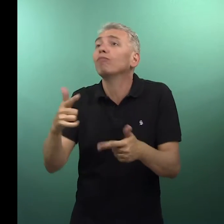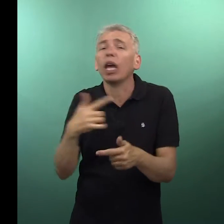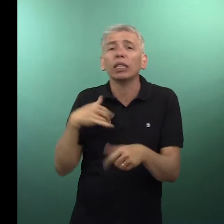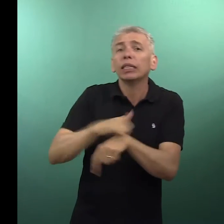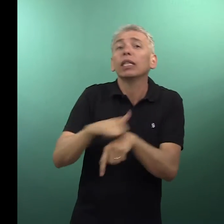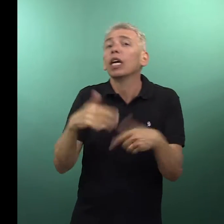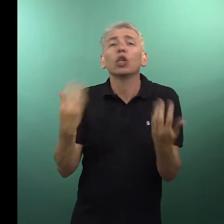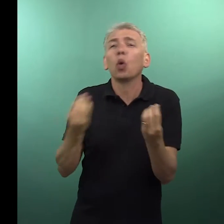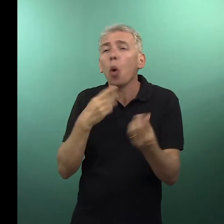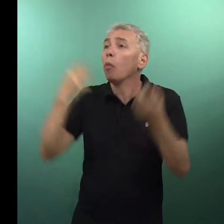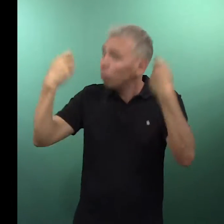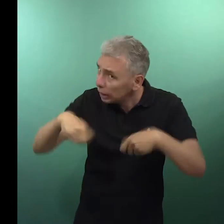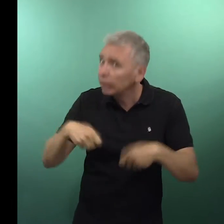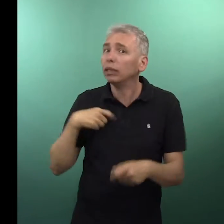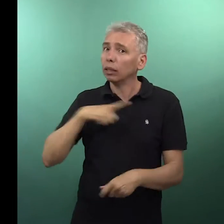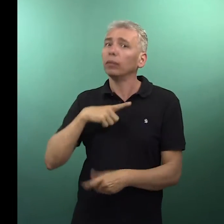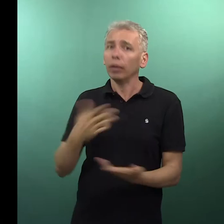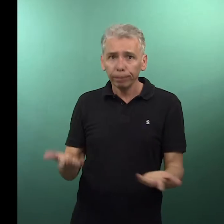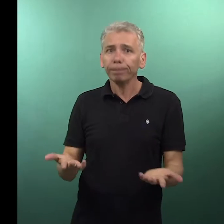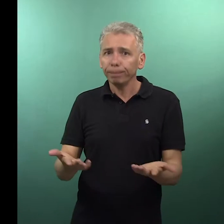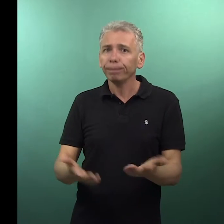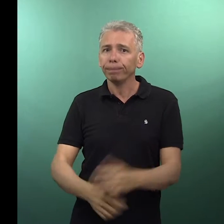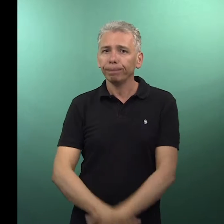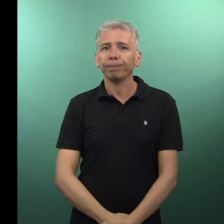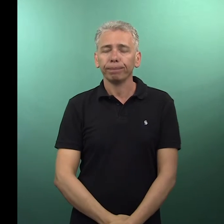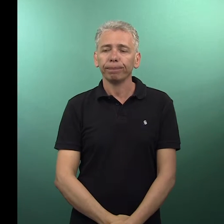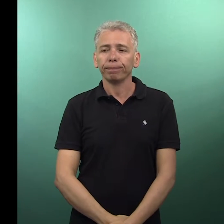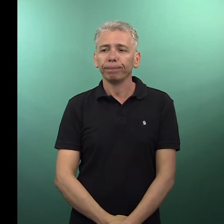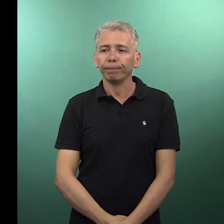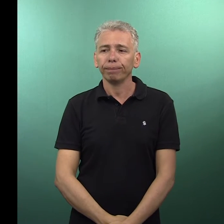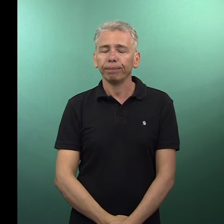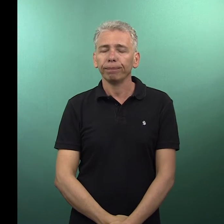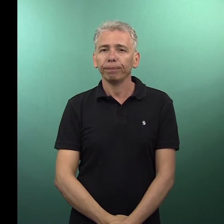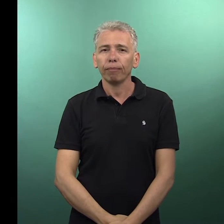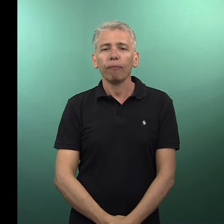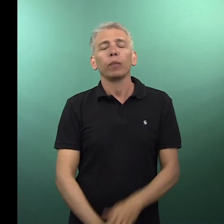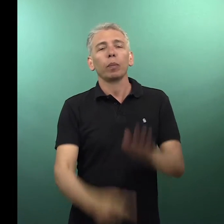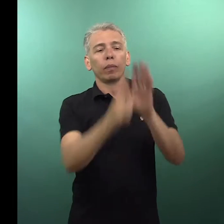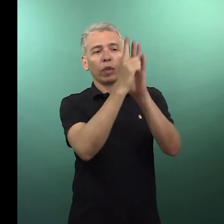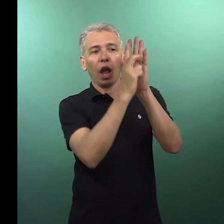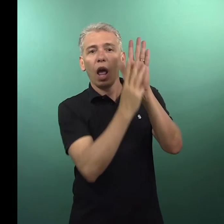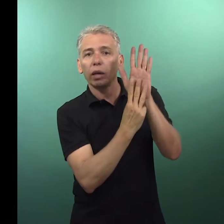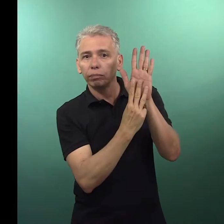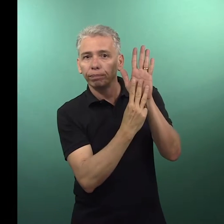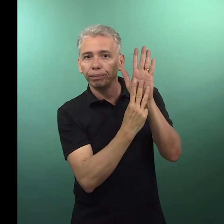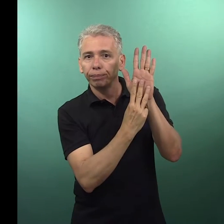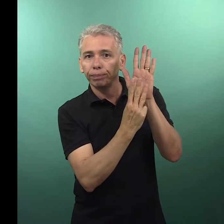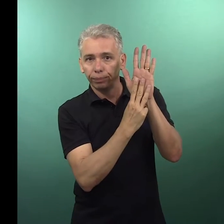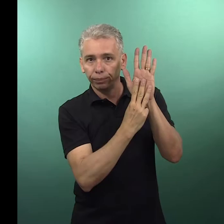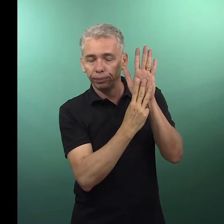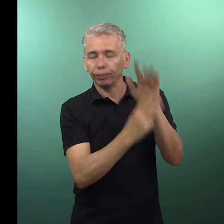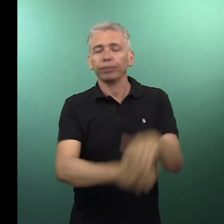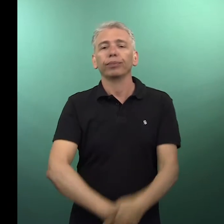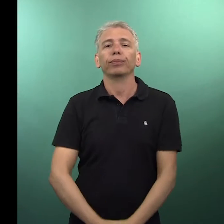impossibilite a expressão ou recebimento de mensagens e de informações por intermédio de sistemas